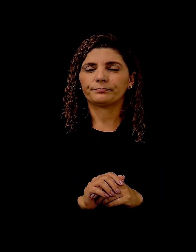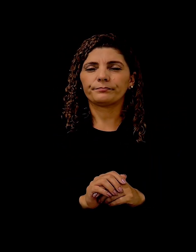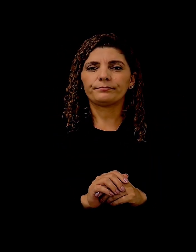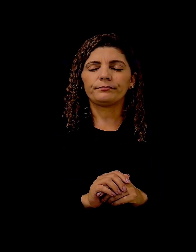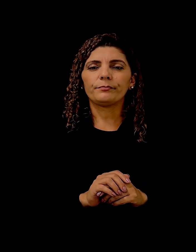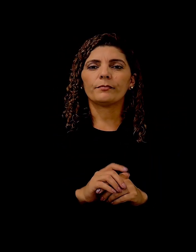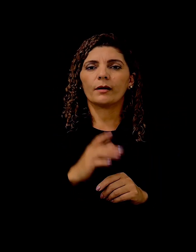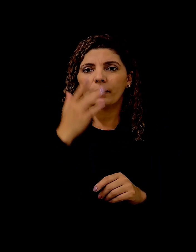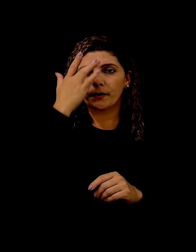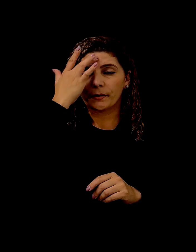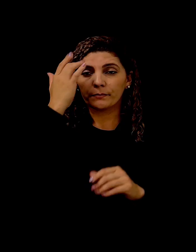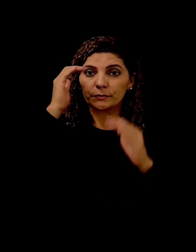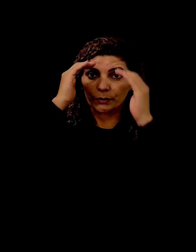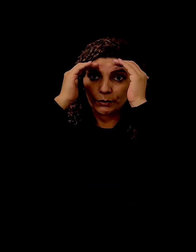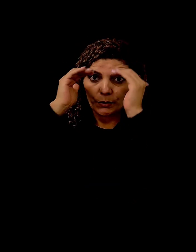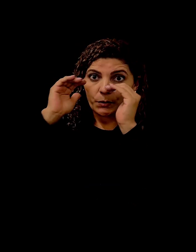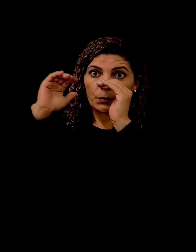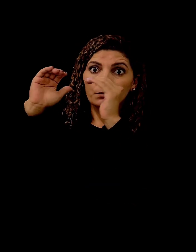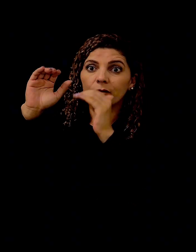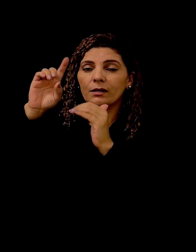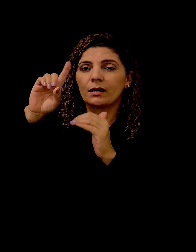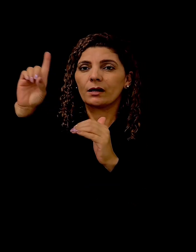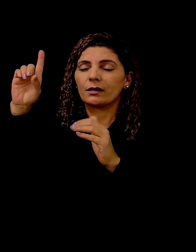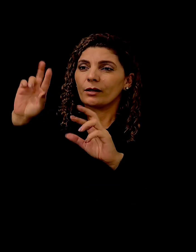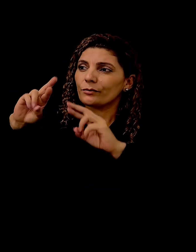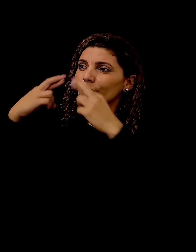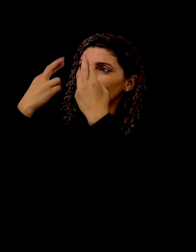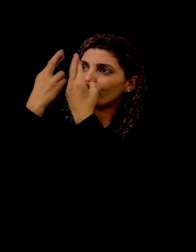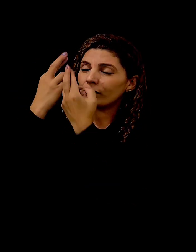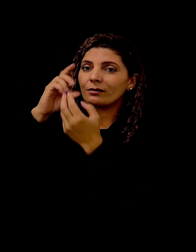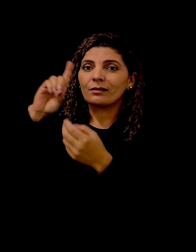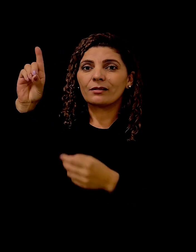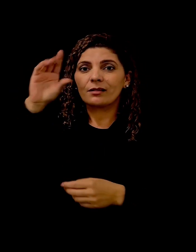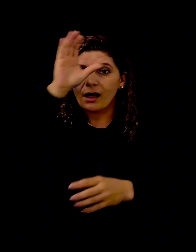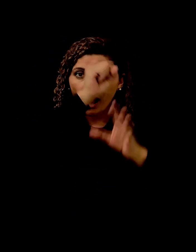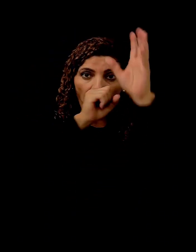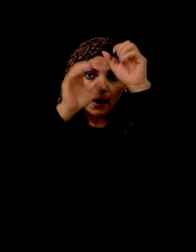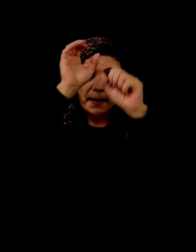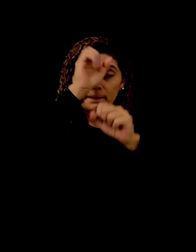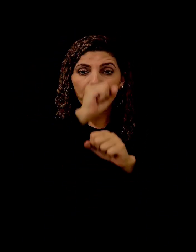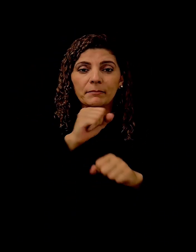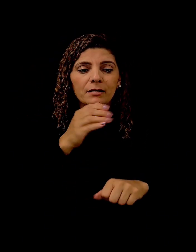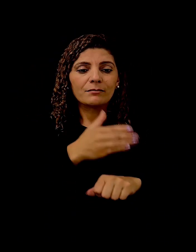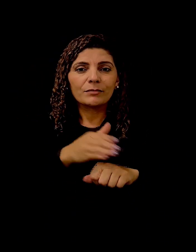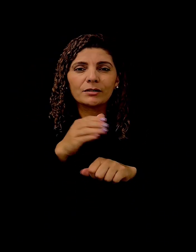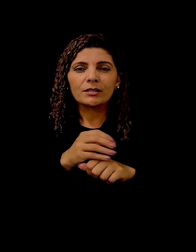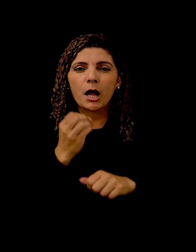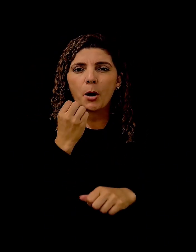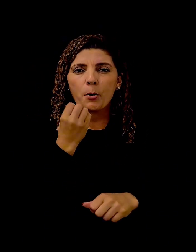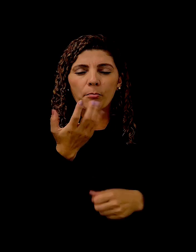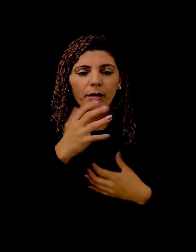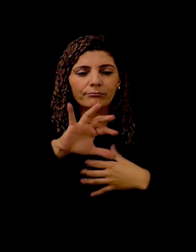ao reino de Deus, aprende a fazer o bem por espontaneidade e